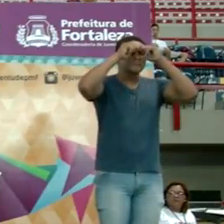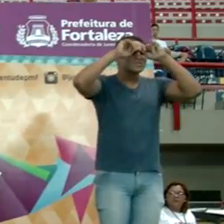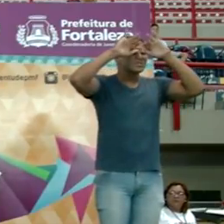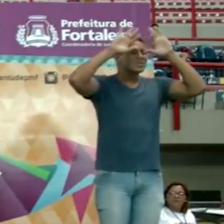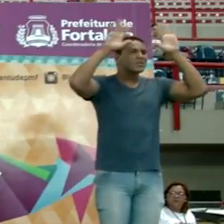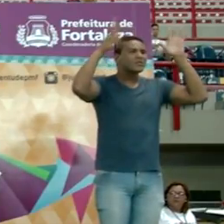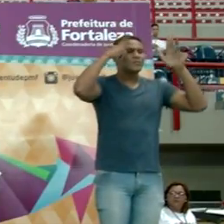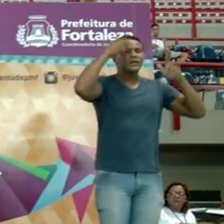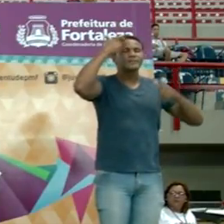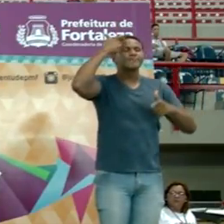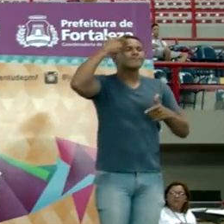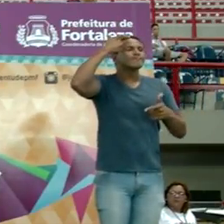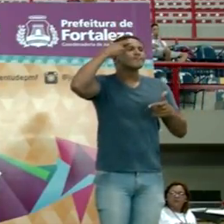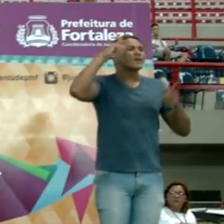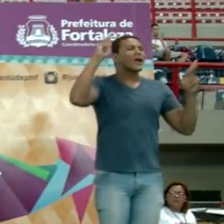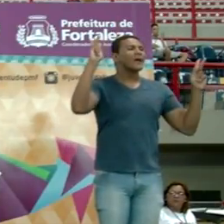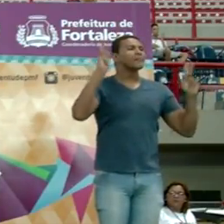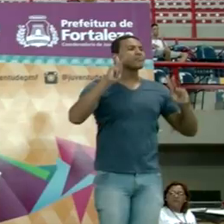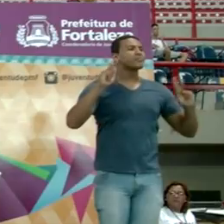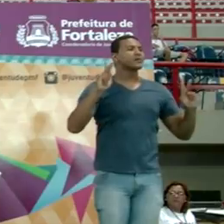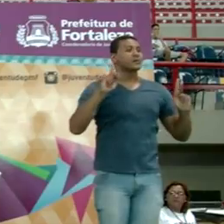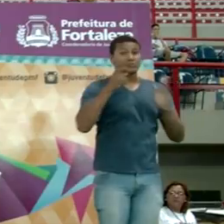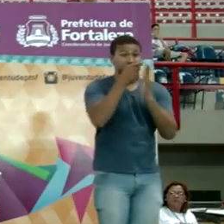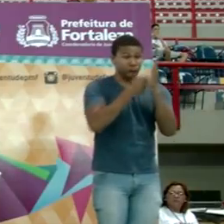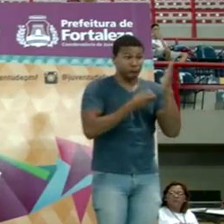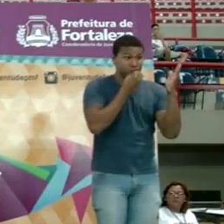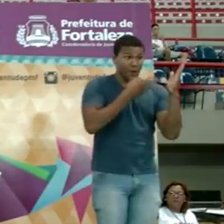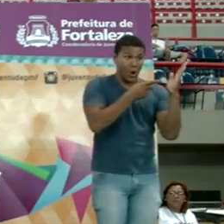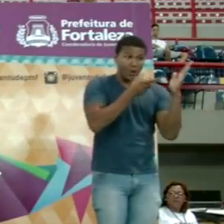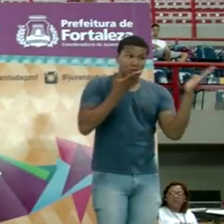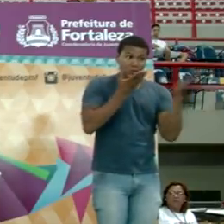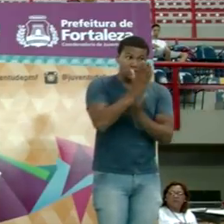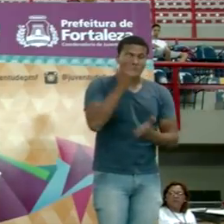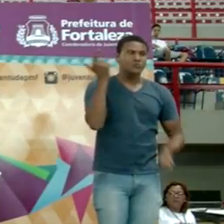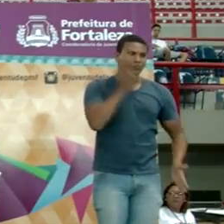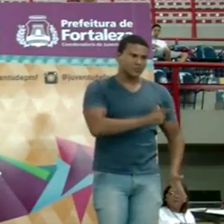pontos. Sabe, passa no Enem quem faz boa redação, viu?